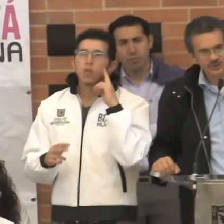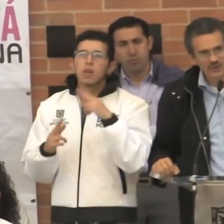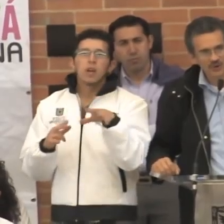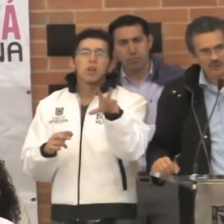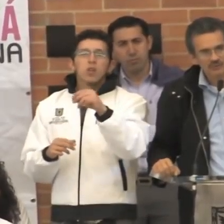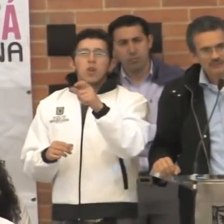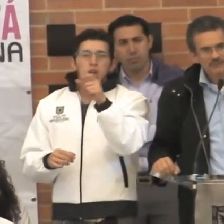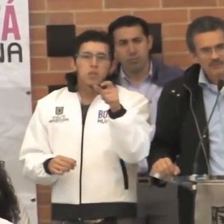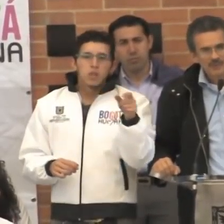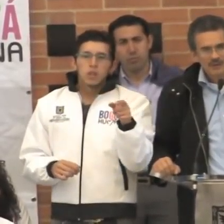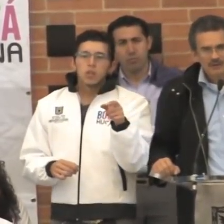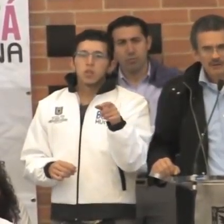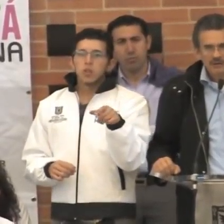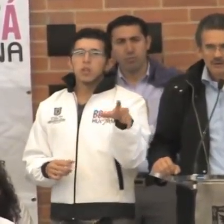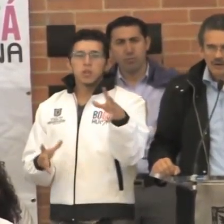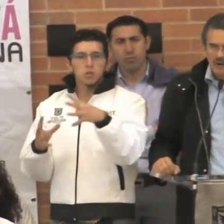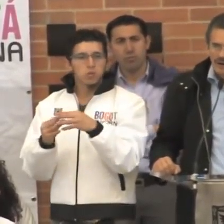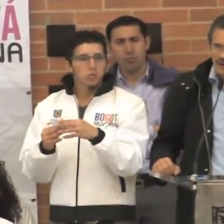personas del entorno